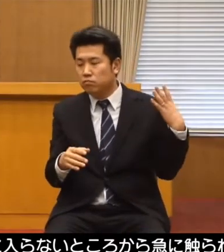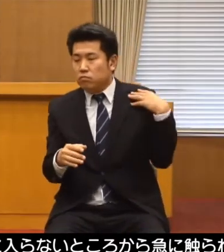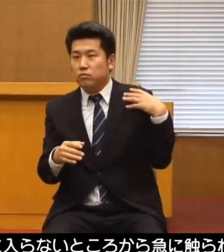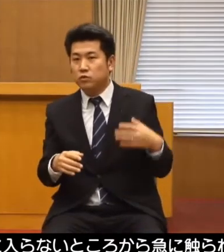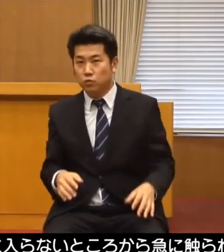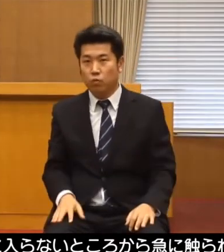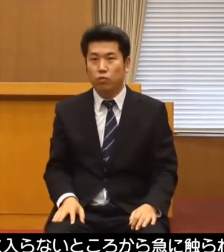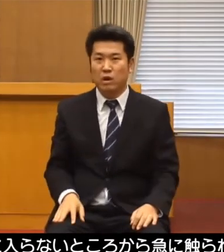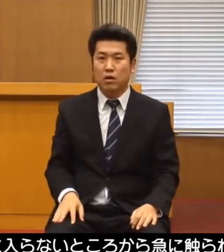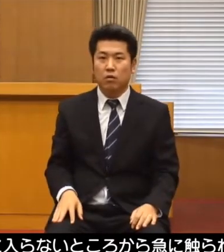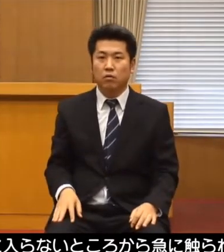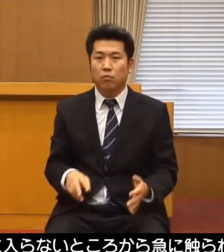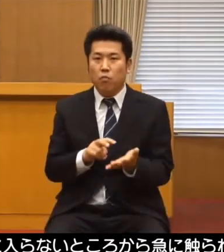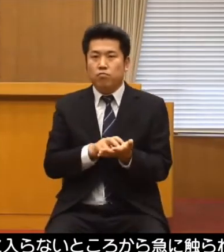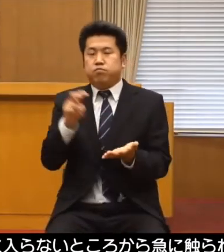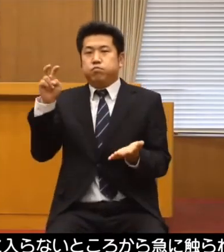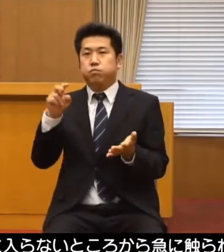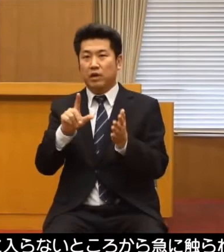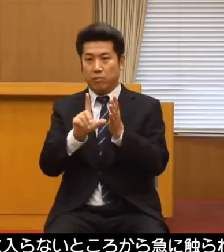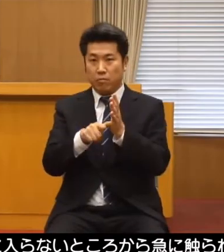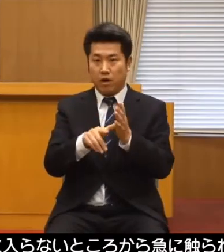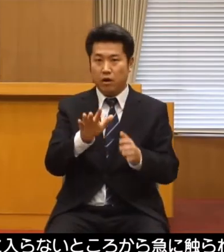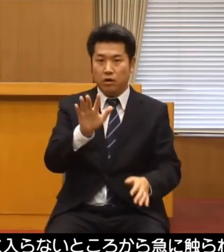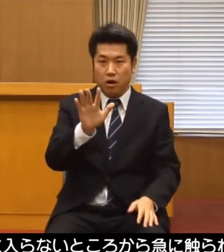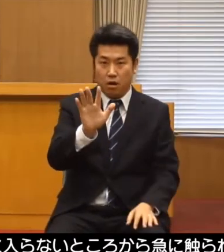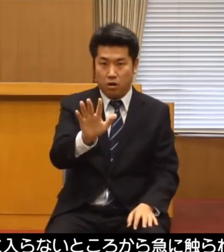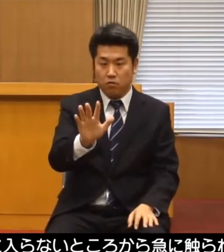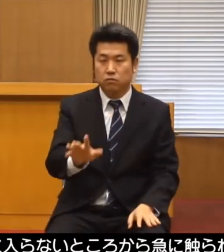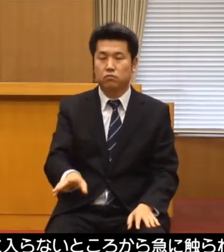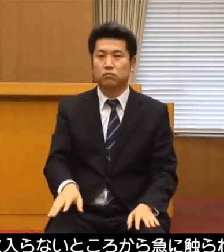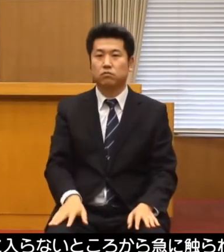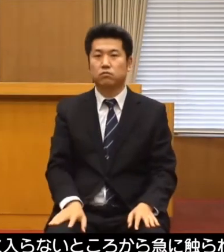に触れられると非常に驚くことがあります。